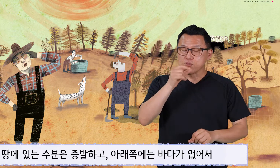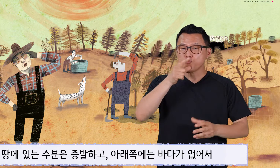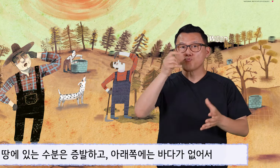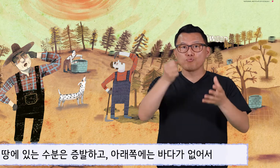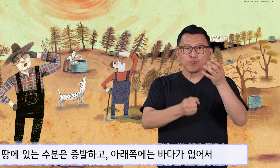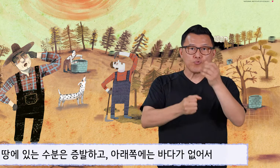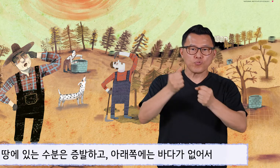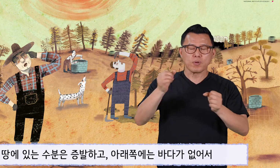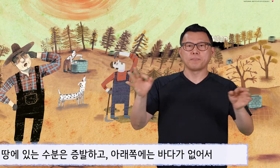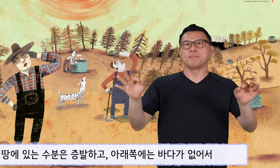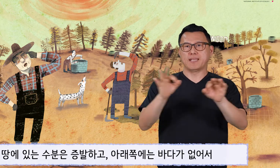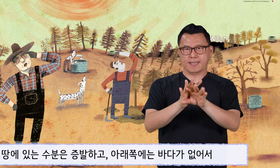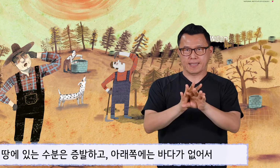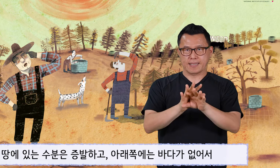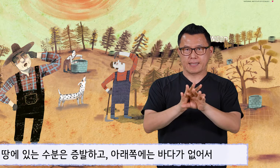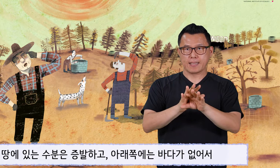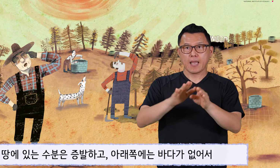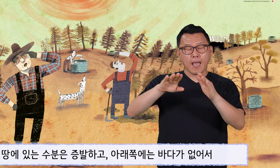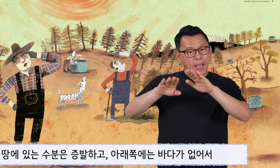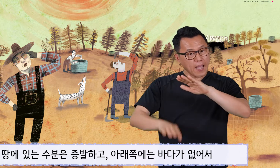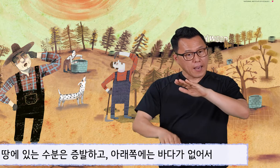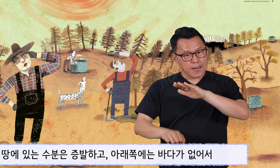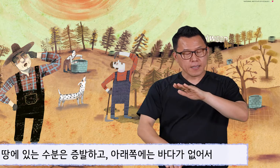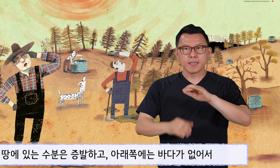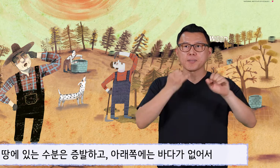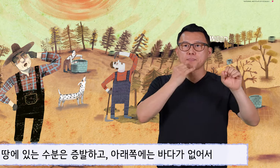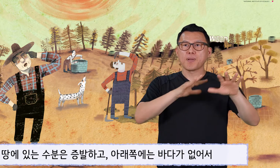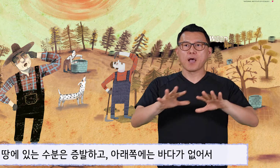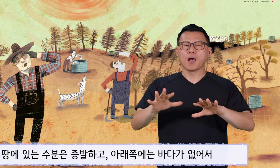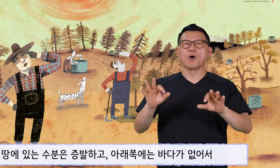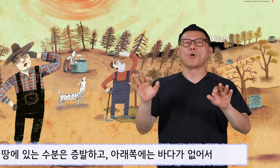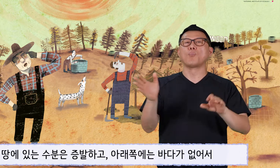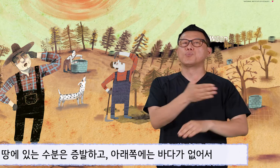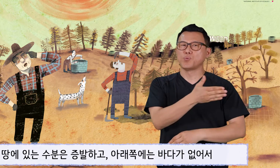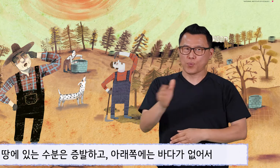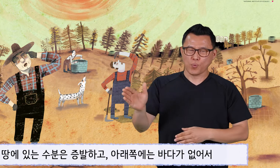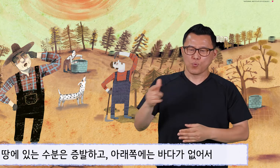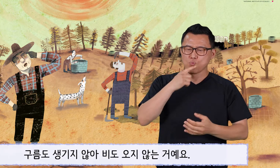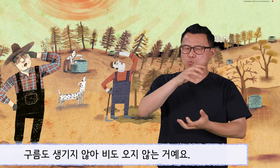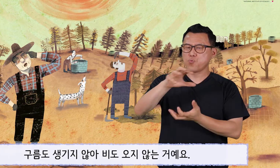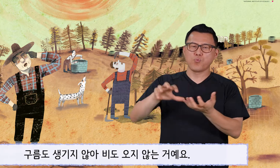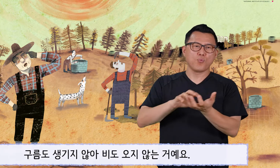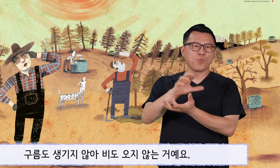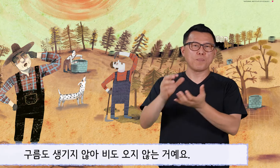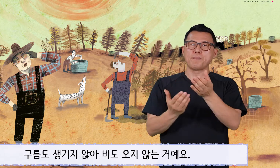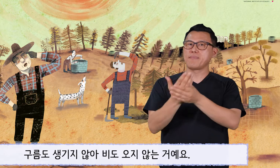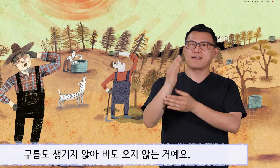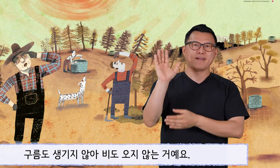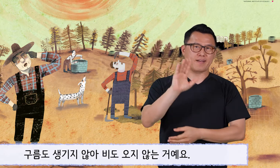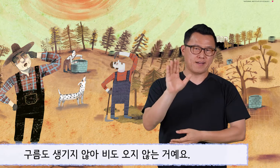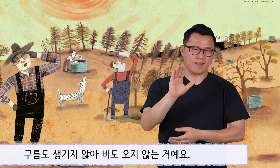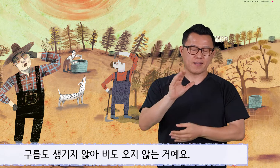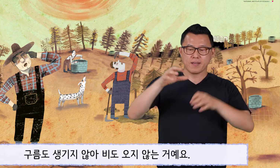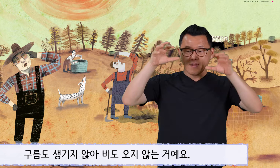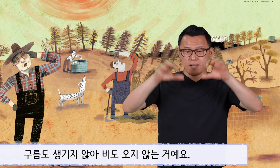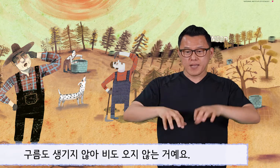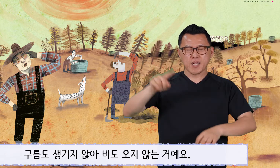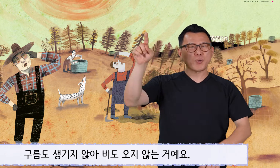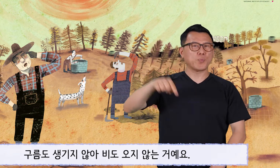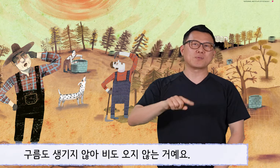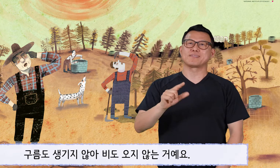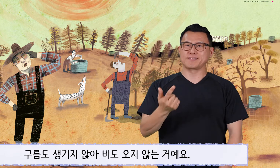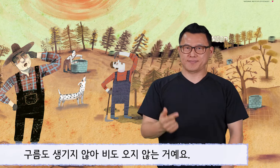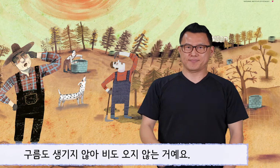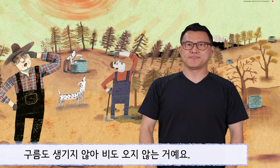땅에 있는 수분은 증발하고 아래쪽에는 바다가 없어서 구름도 생기지 않아 비도